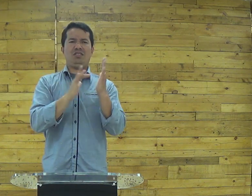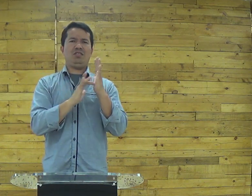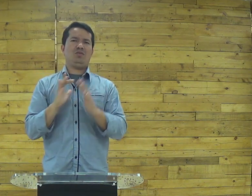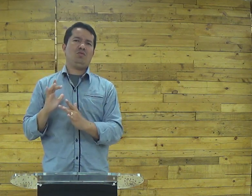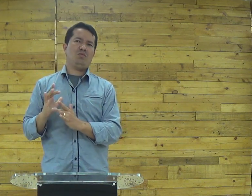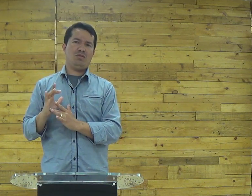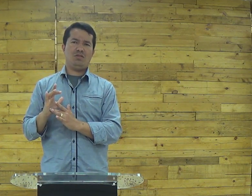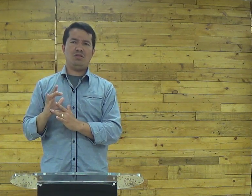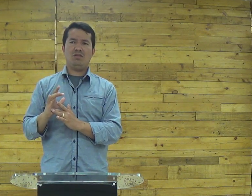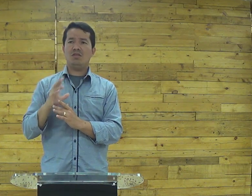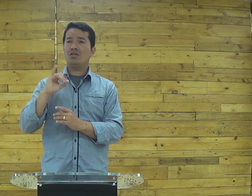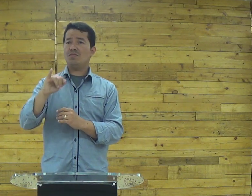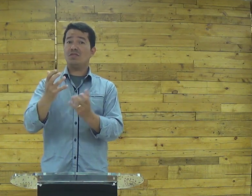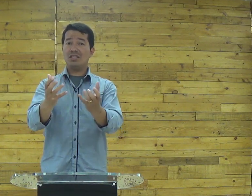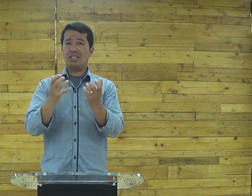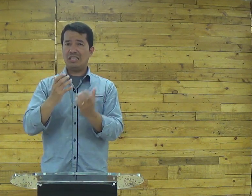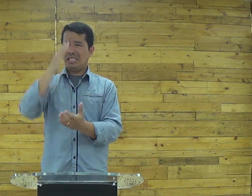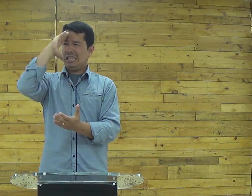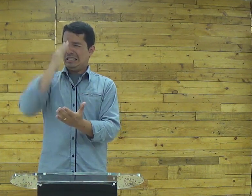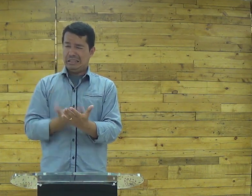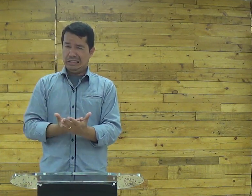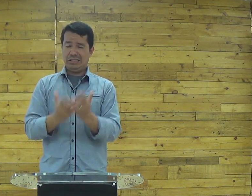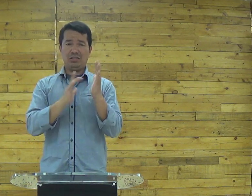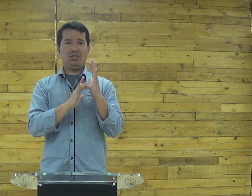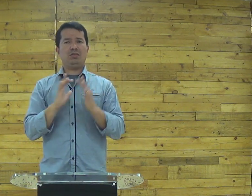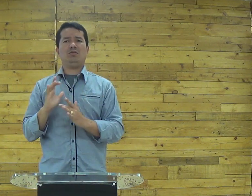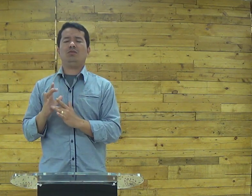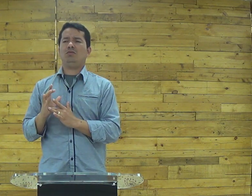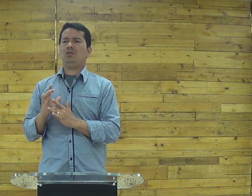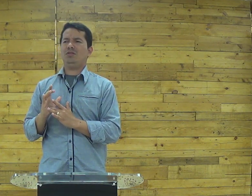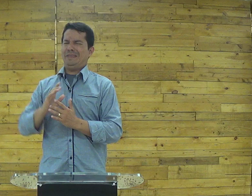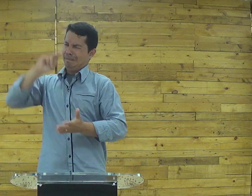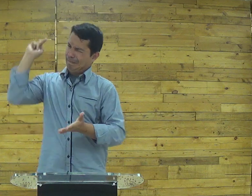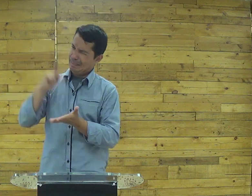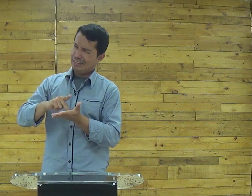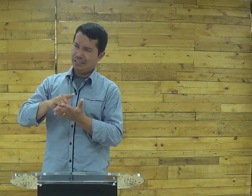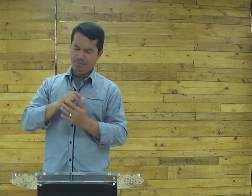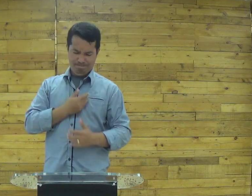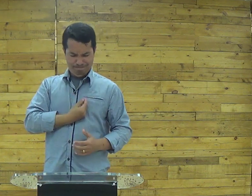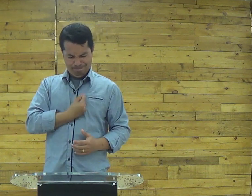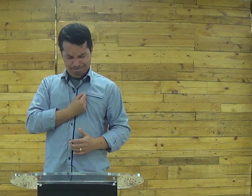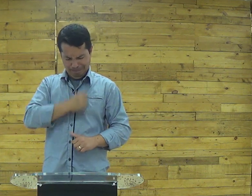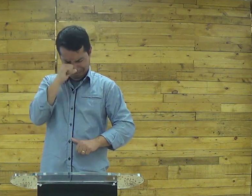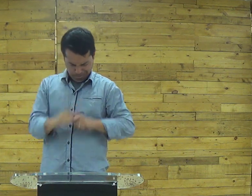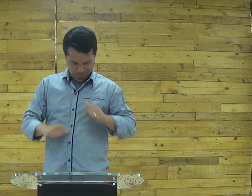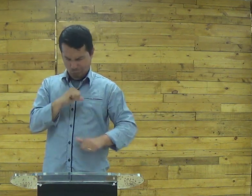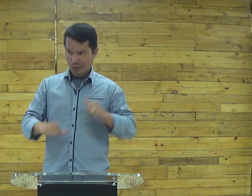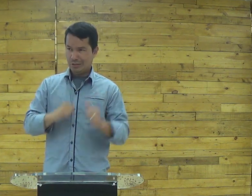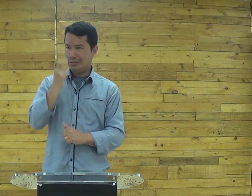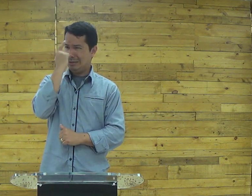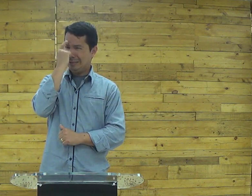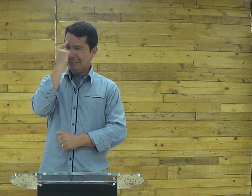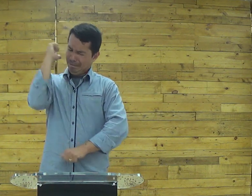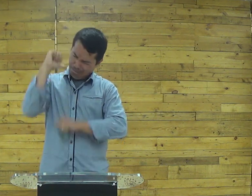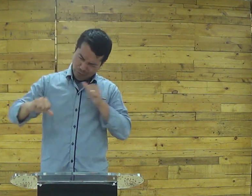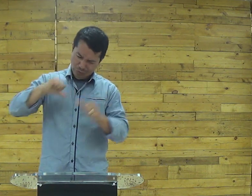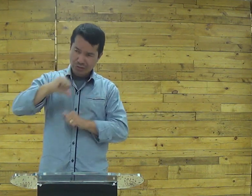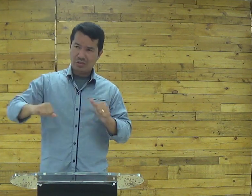de vida sobre a sua forma de crer, sobre o copiar Jesus. Querem verdadeiramente que Jesus